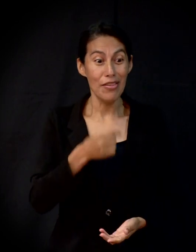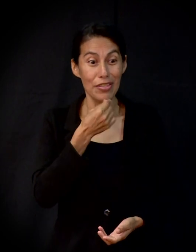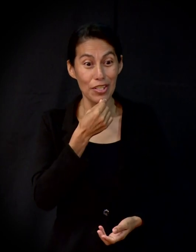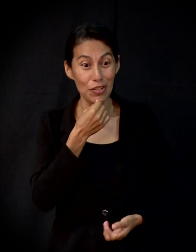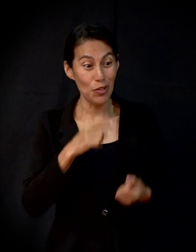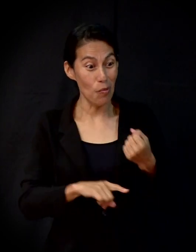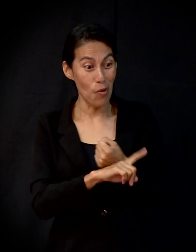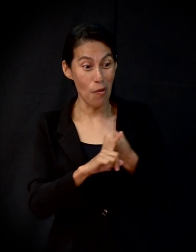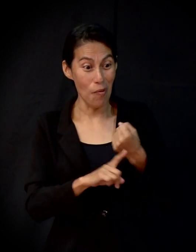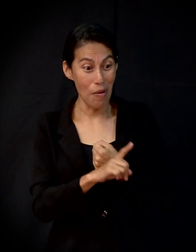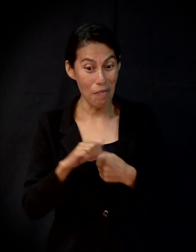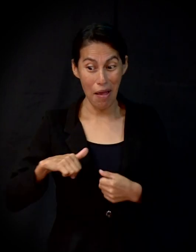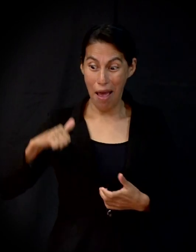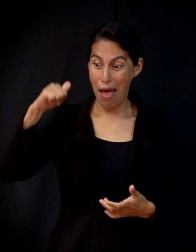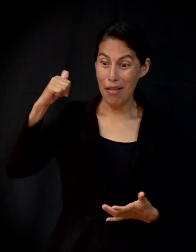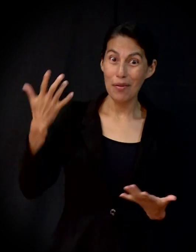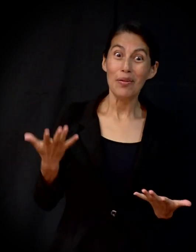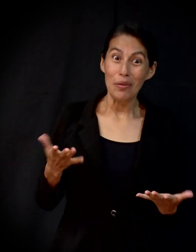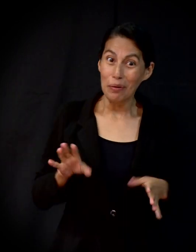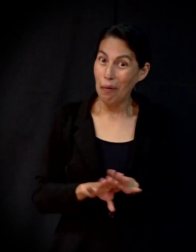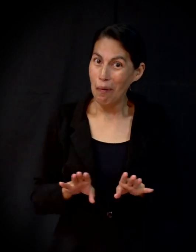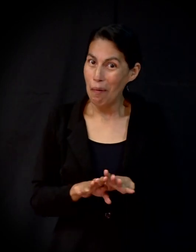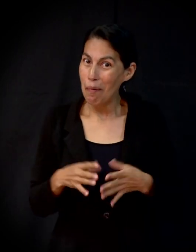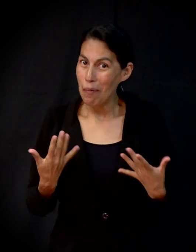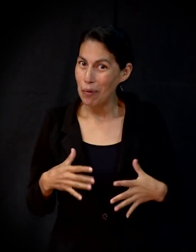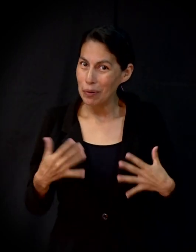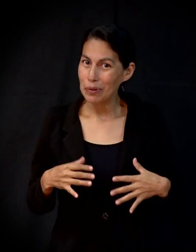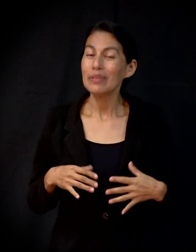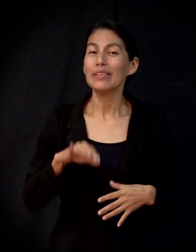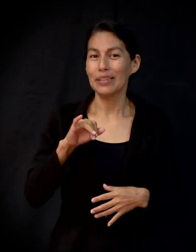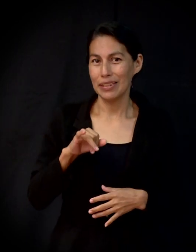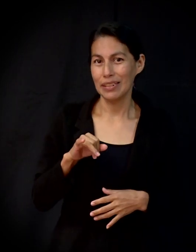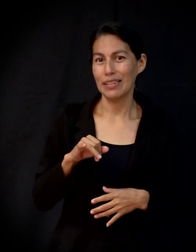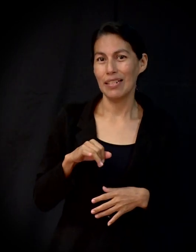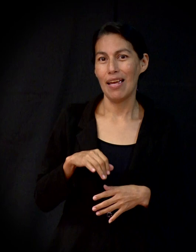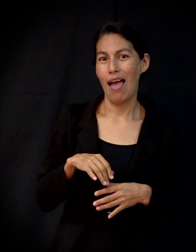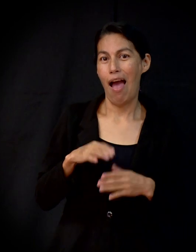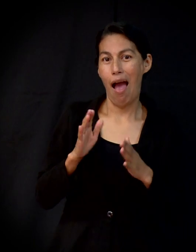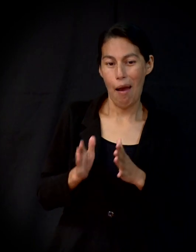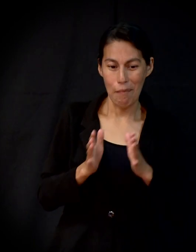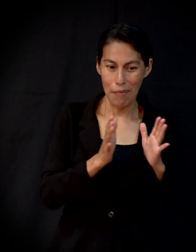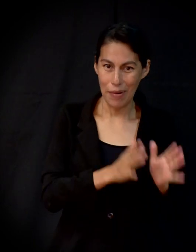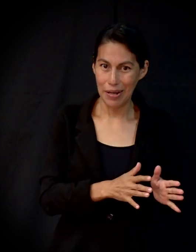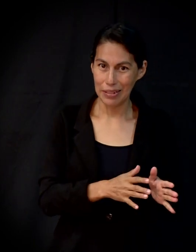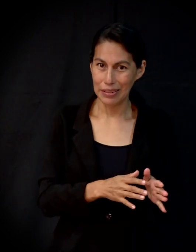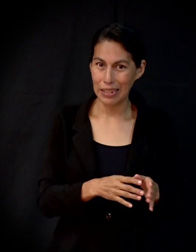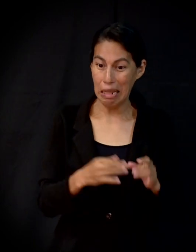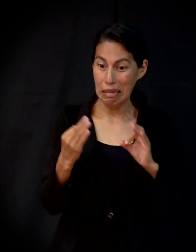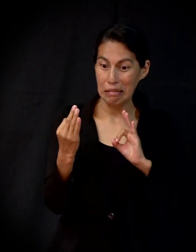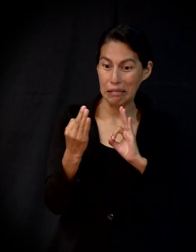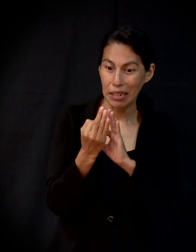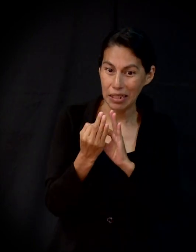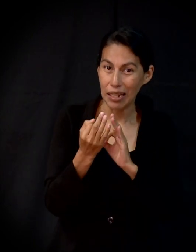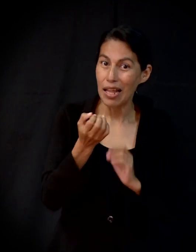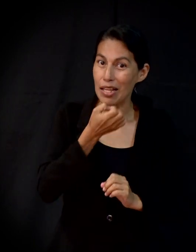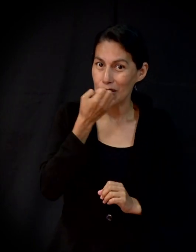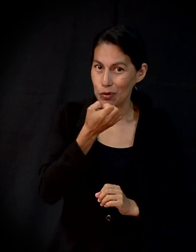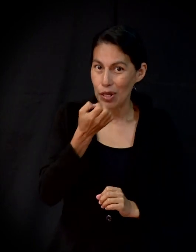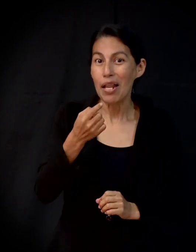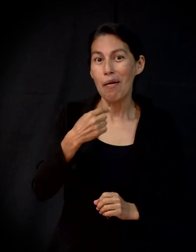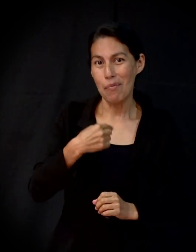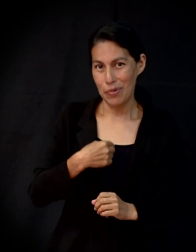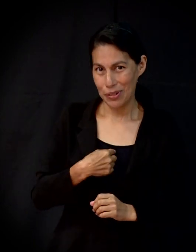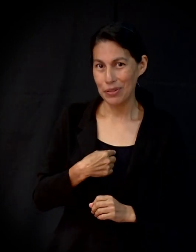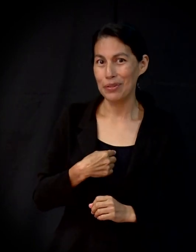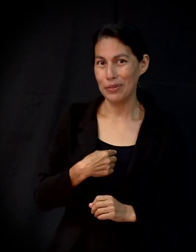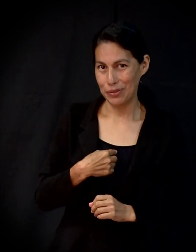En pleno centro de la ciudad, y además tenía que estar cerca de preescolar, porque ahí mi mamá trabajaba y yo iba a preescolar,